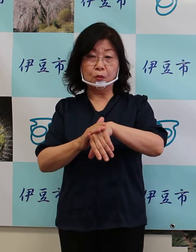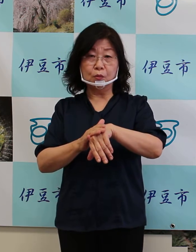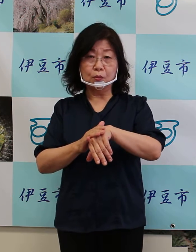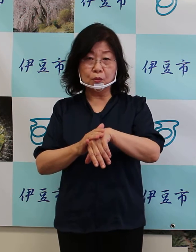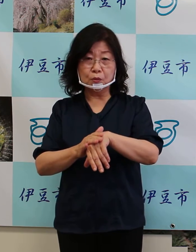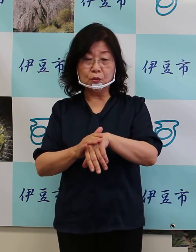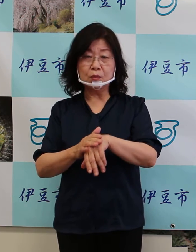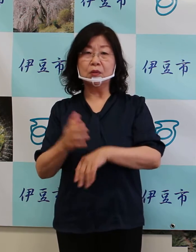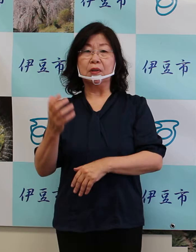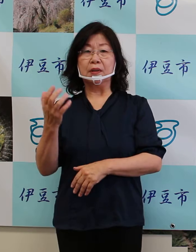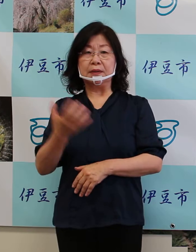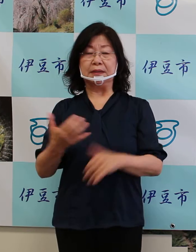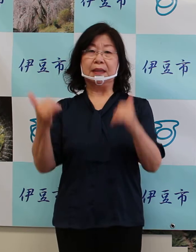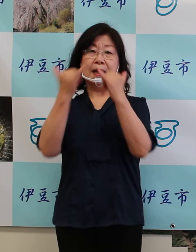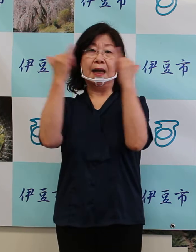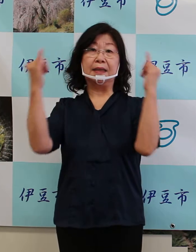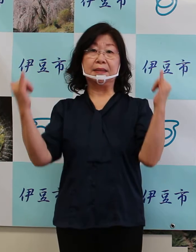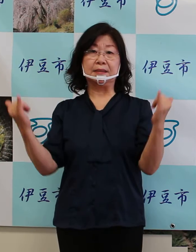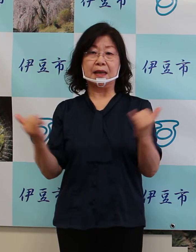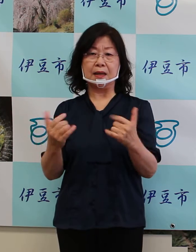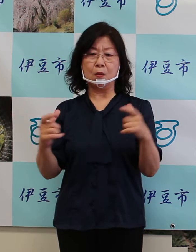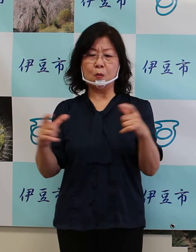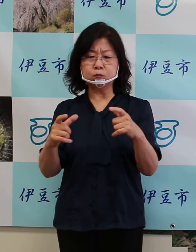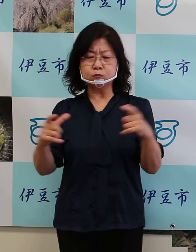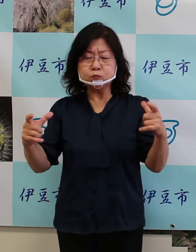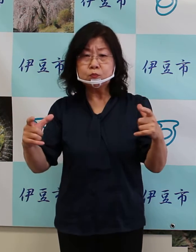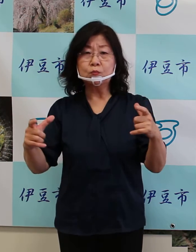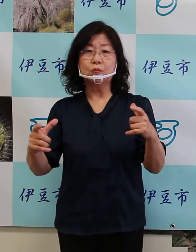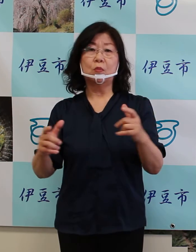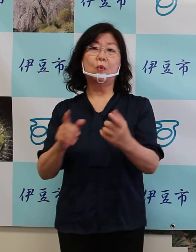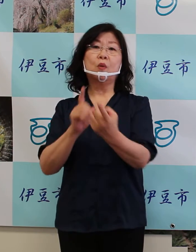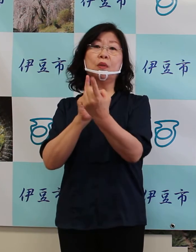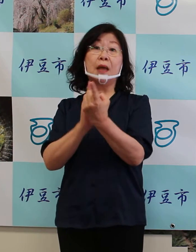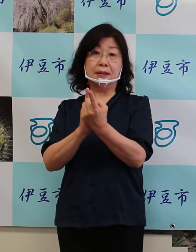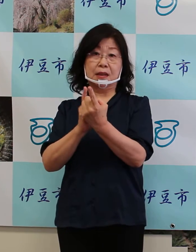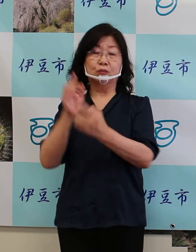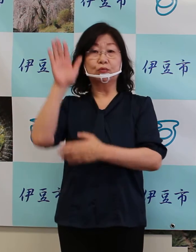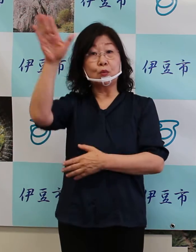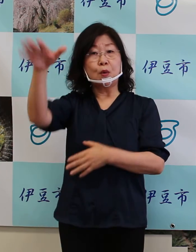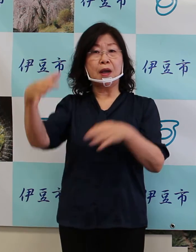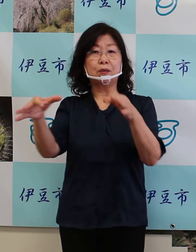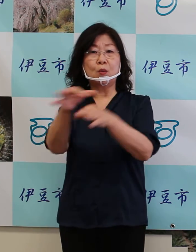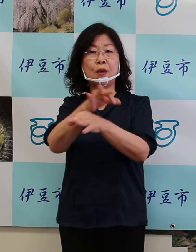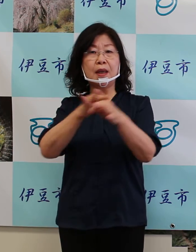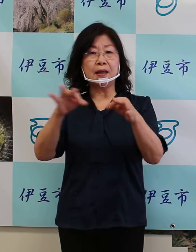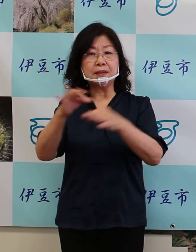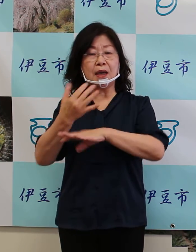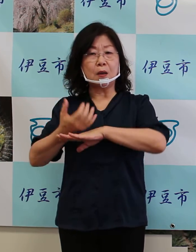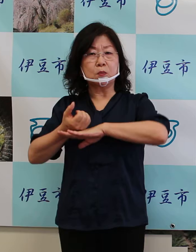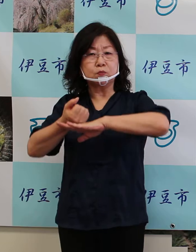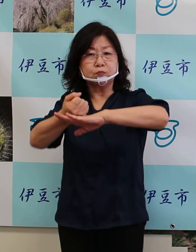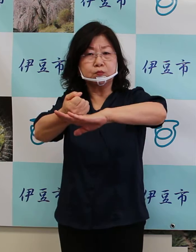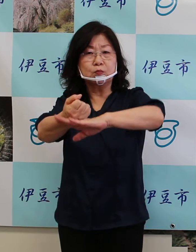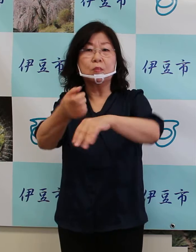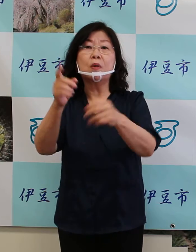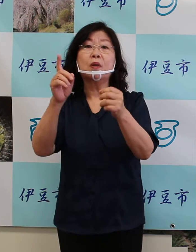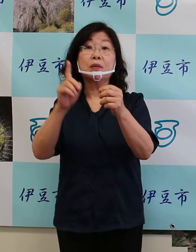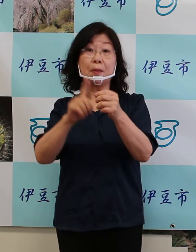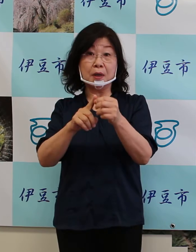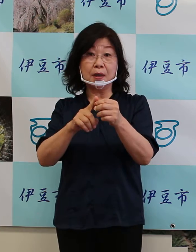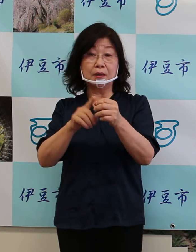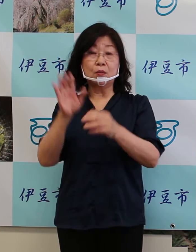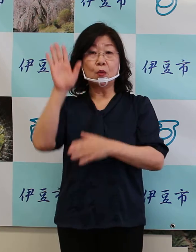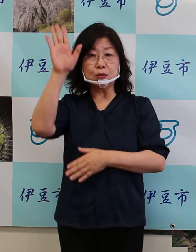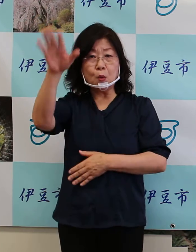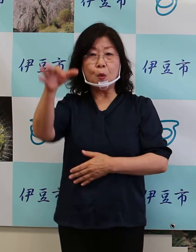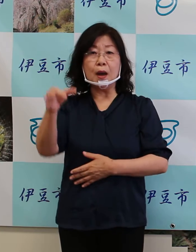り人口減少対策、そして将来の経済を維持するための将来への